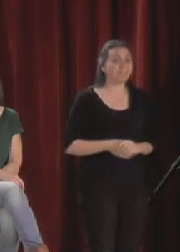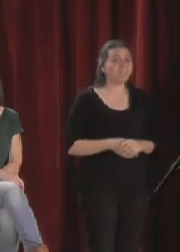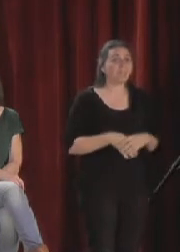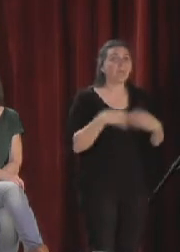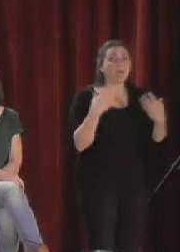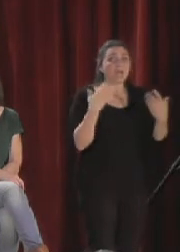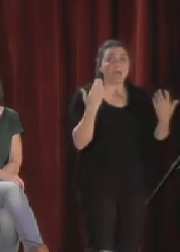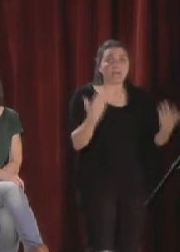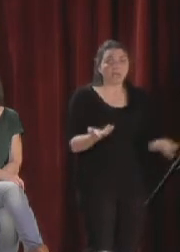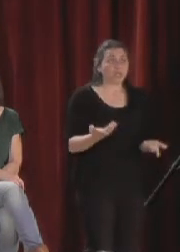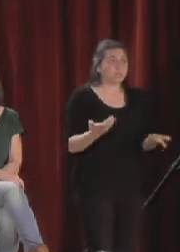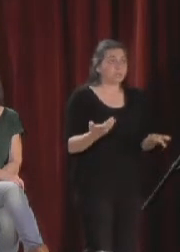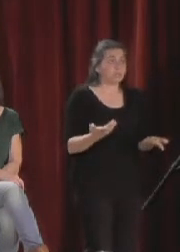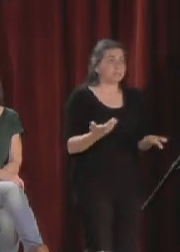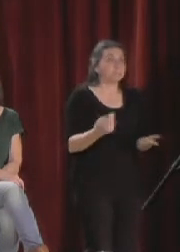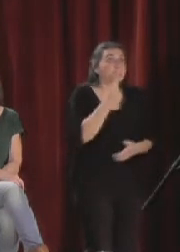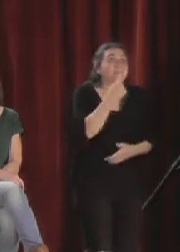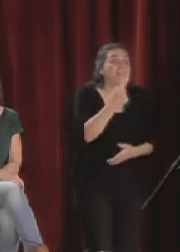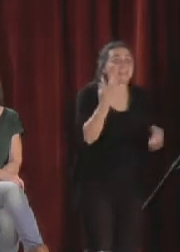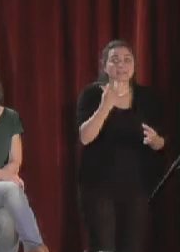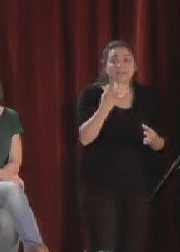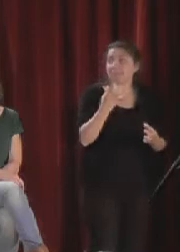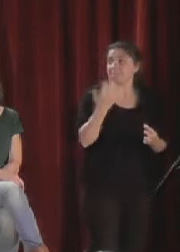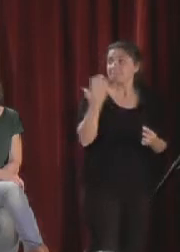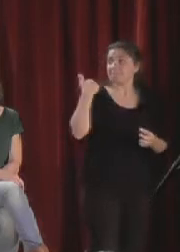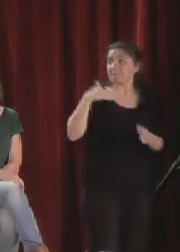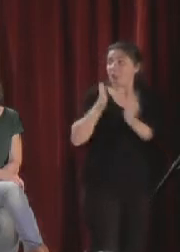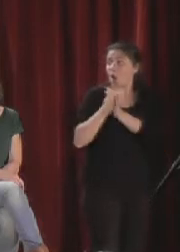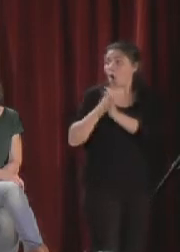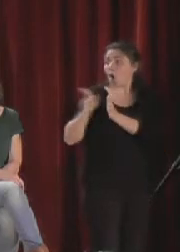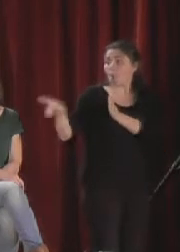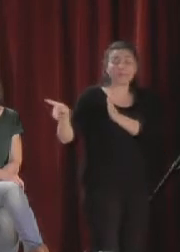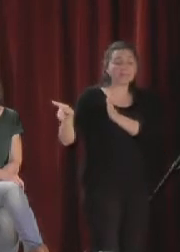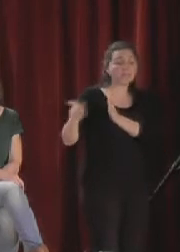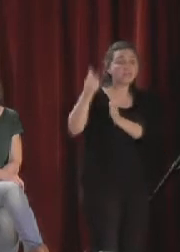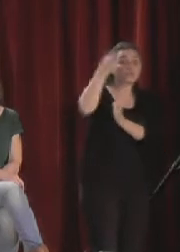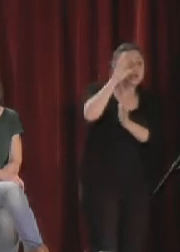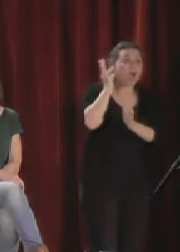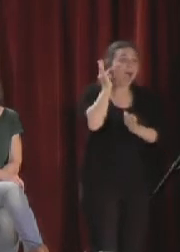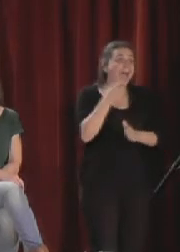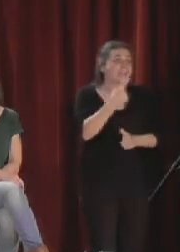que dicir? Que dicir despois de todo o que dixeron os meus compañeros e as miñas compañeiras?